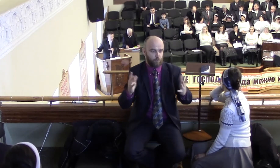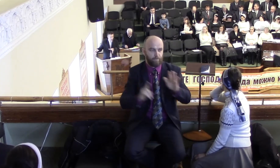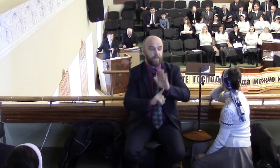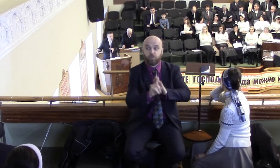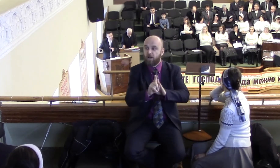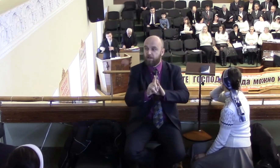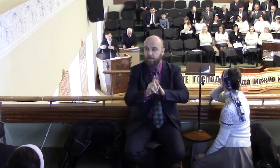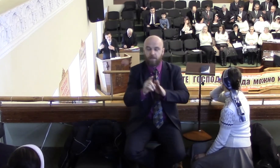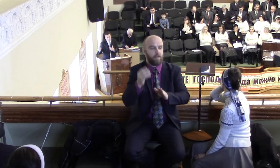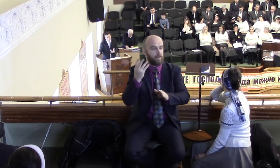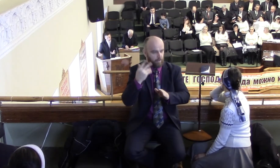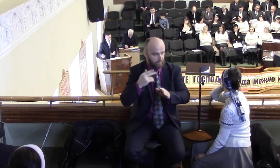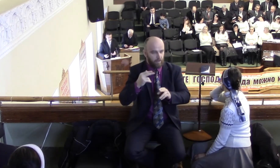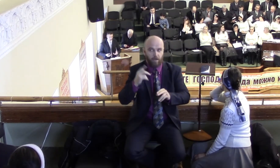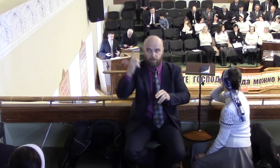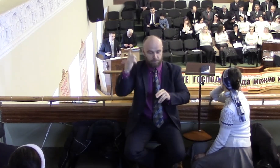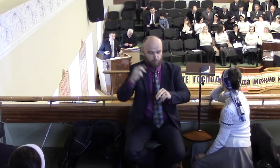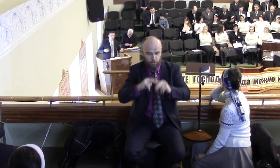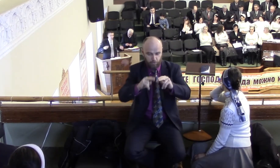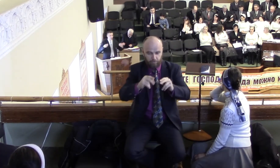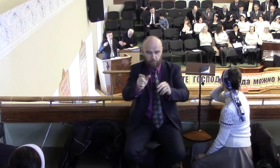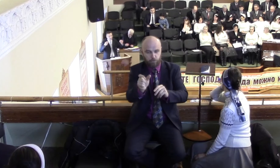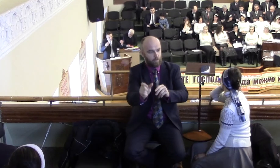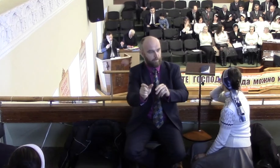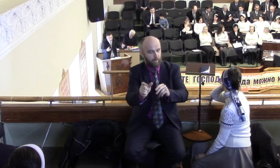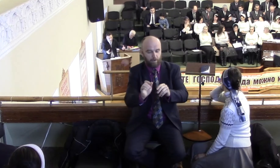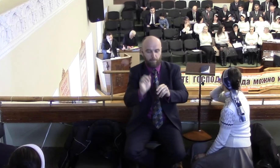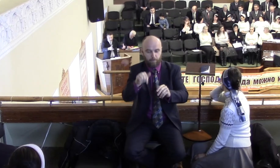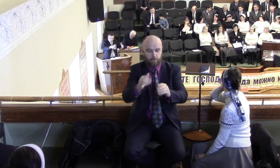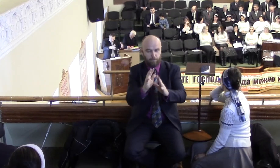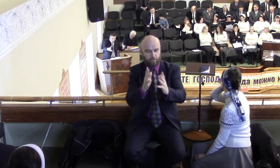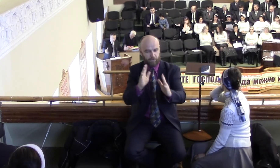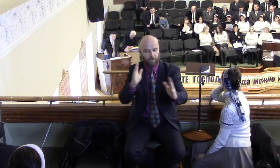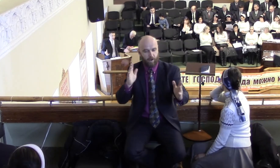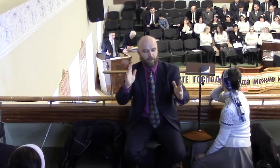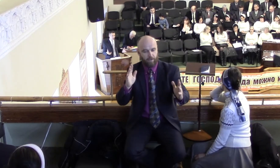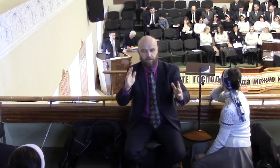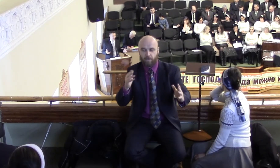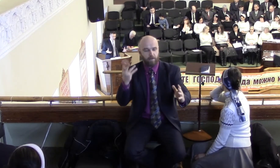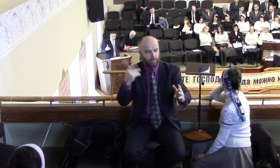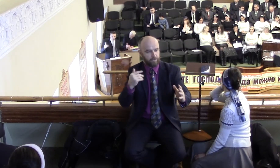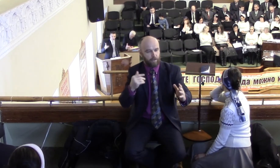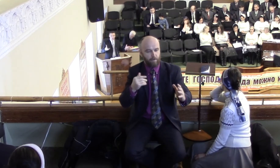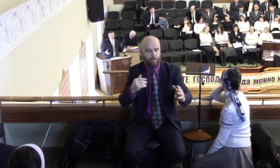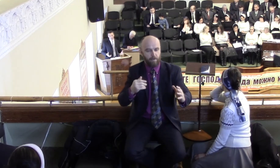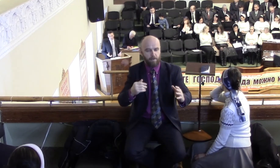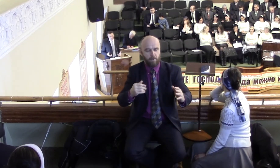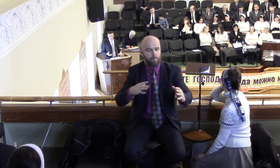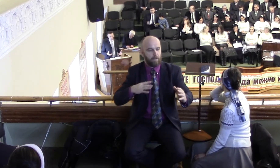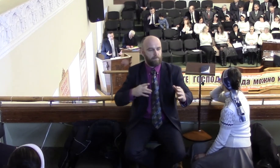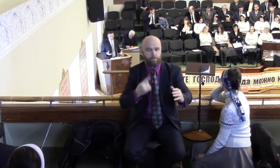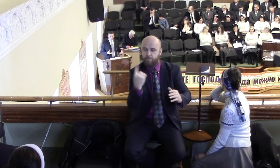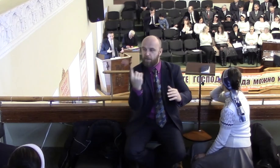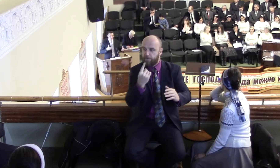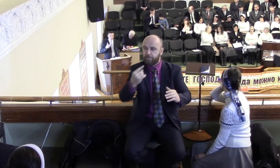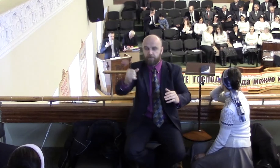начале. Когда Господь сотворил человека, когда Господь поместил человека в саду Эдема, когда было все для